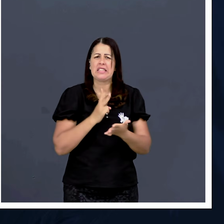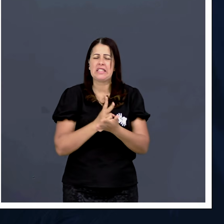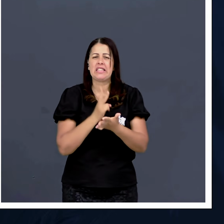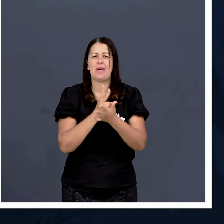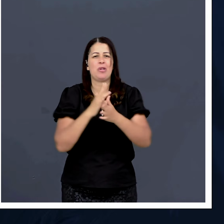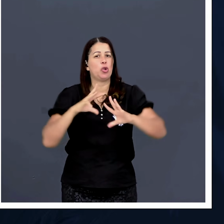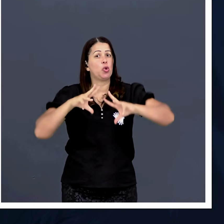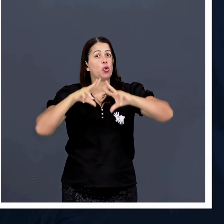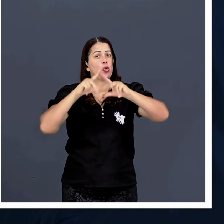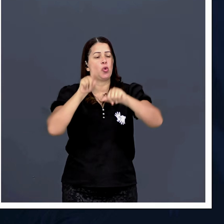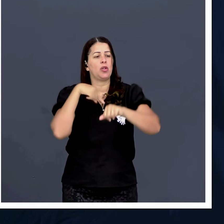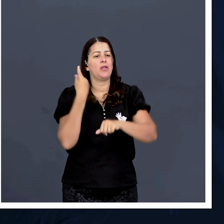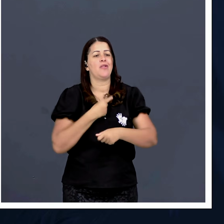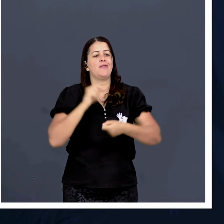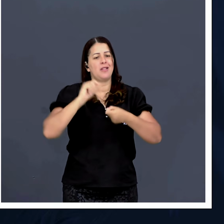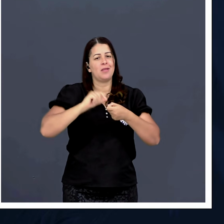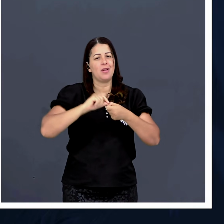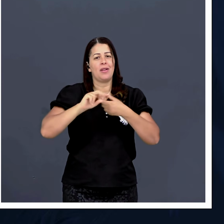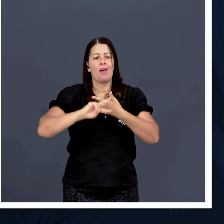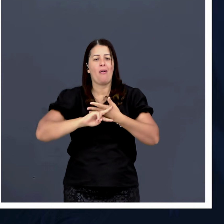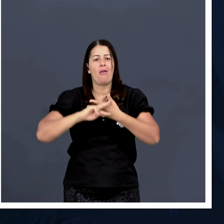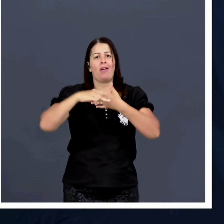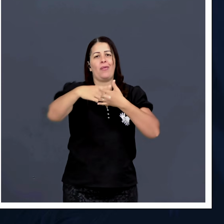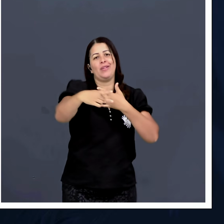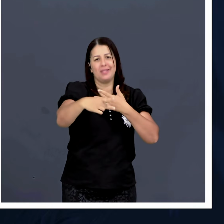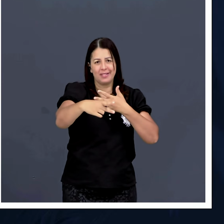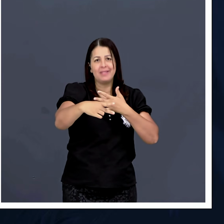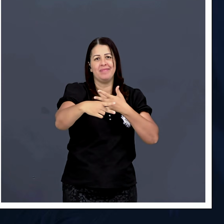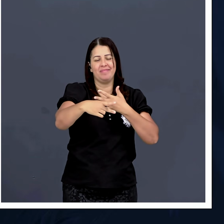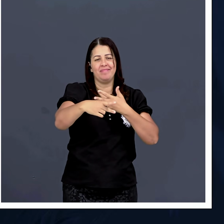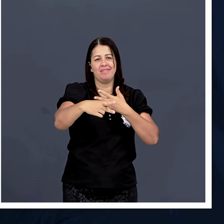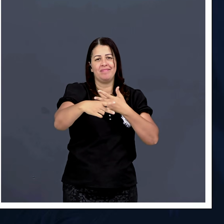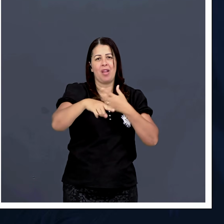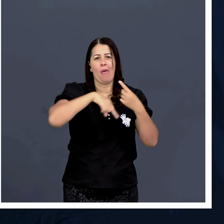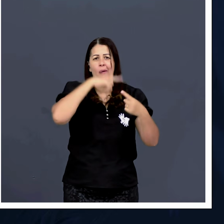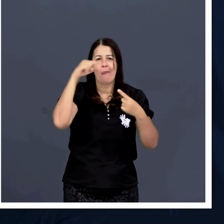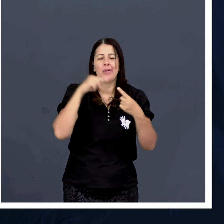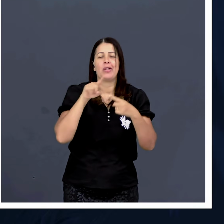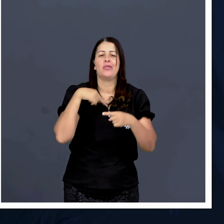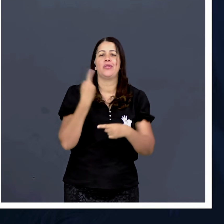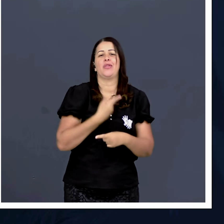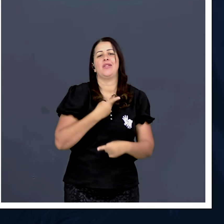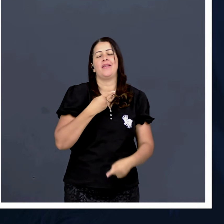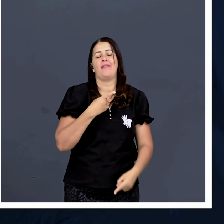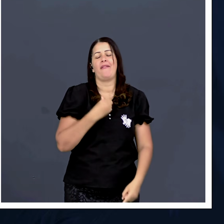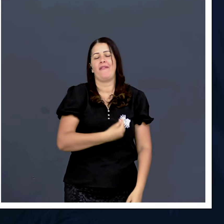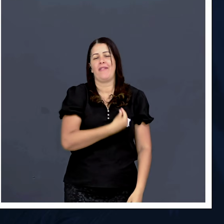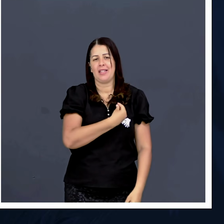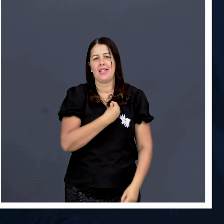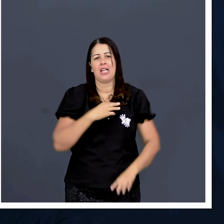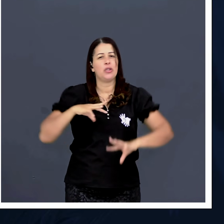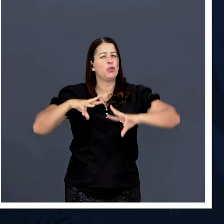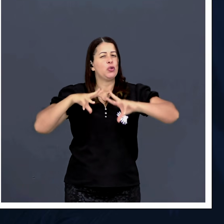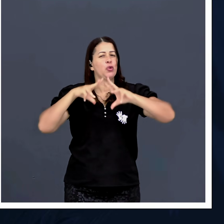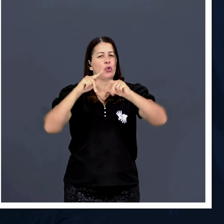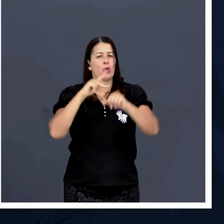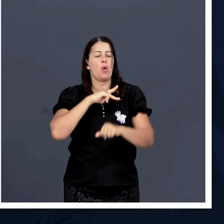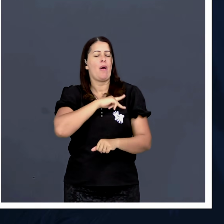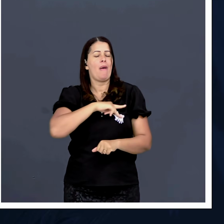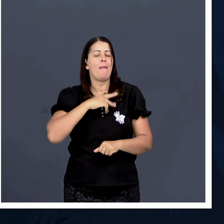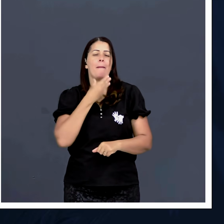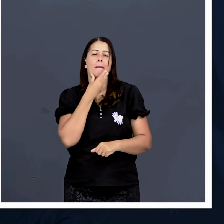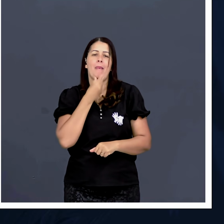nossas ações têm consequências diretas na nossa vida. E tudo que Paulo vem nos